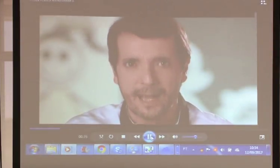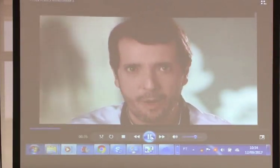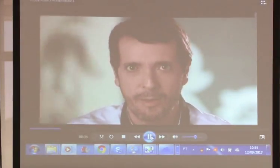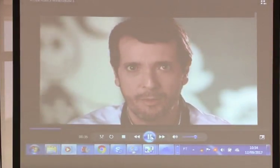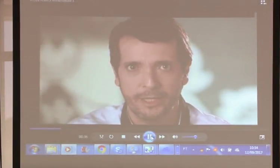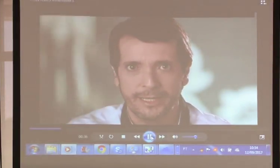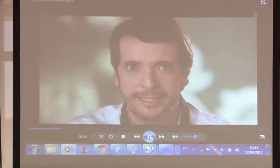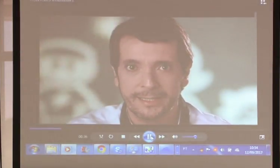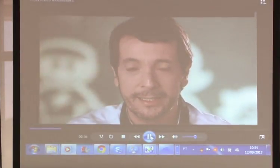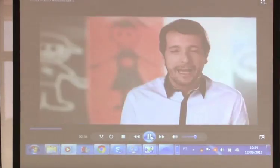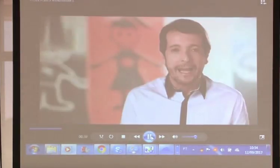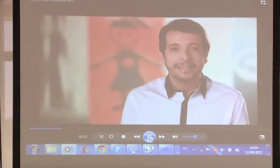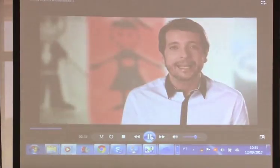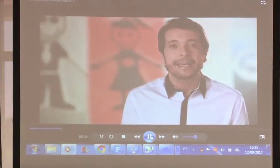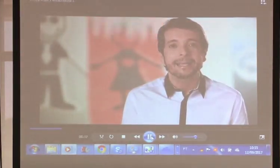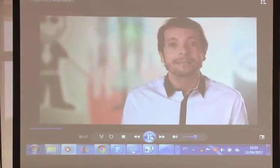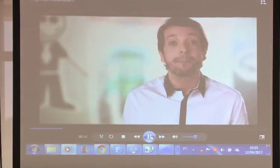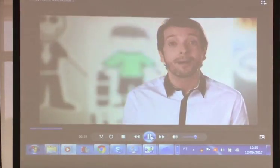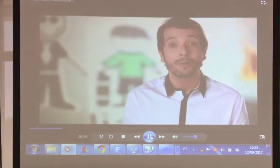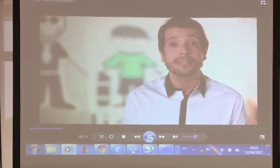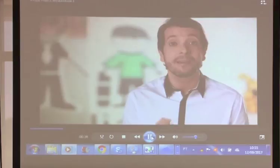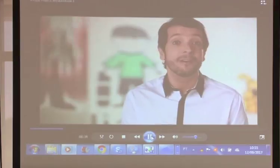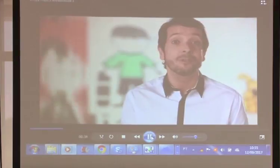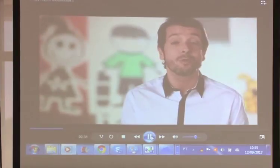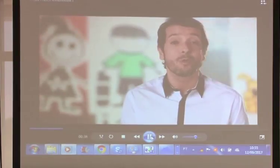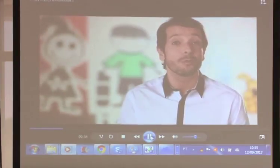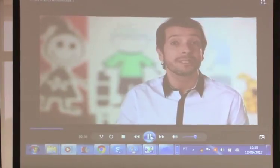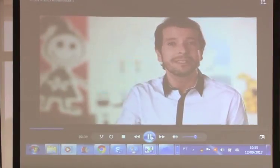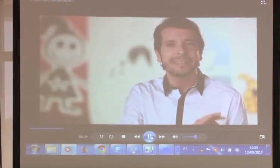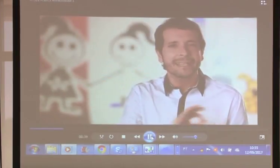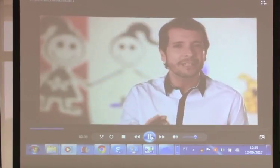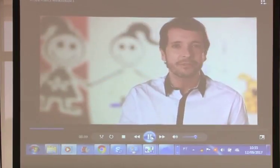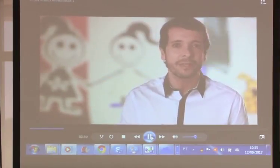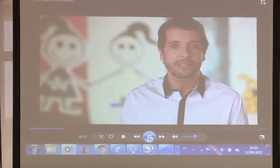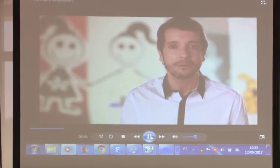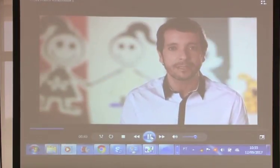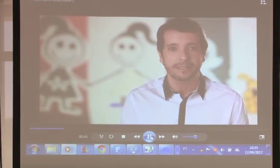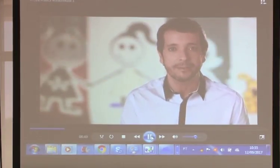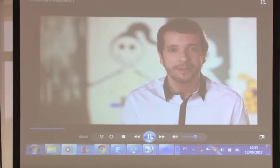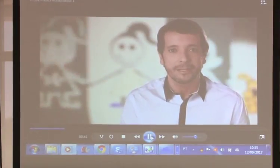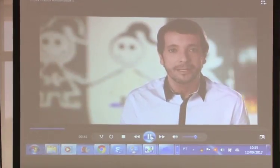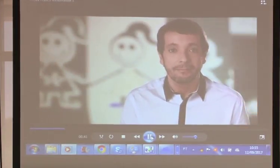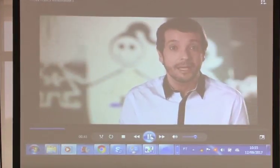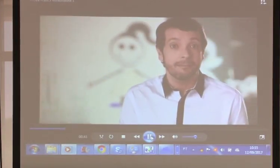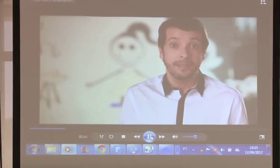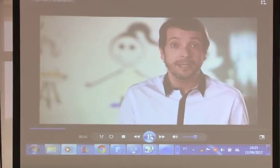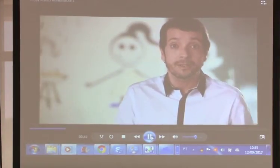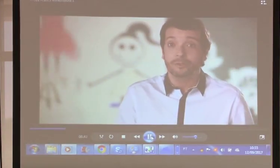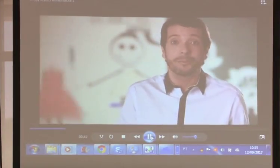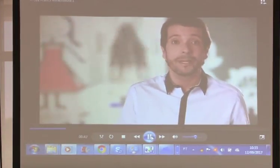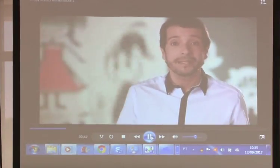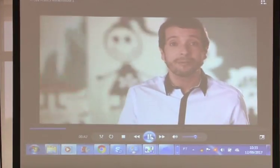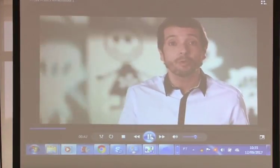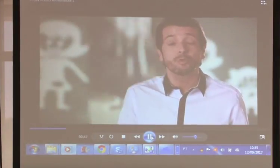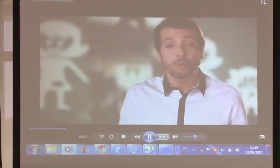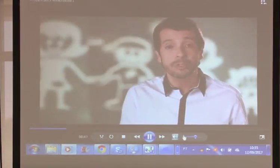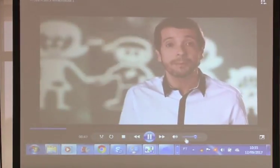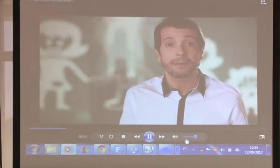calma. Até que a criança parou e se levantou como se nada tivesse acontecido. Minha amiga, surpresa, voltou-se para a mãe e